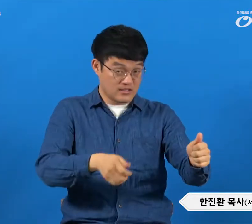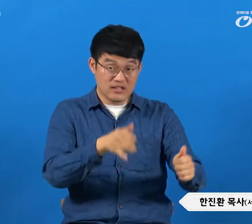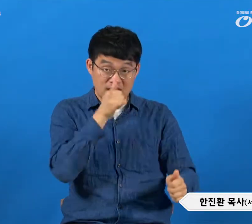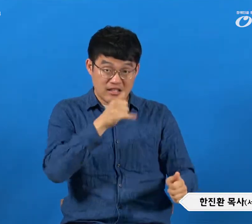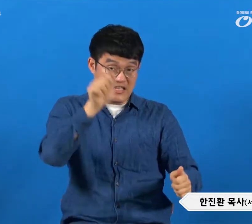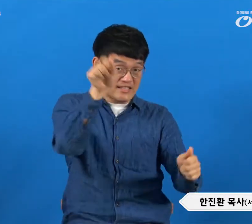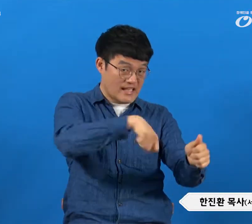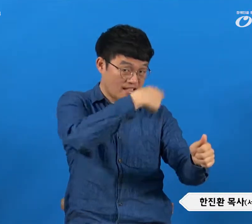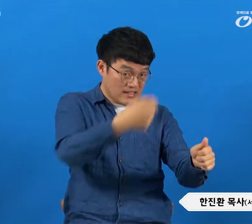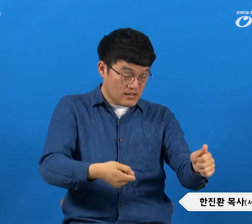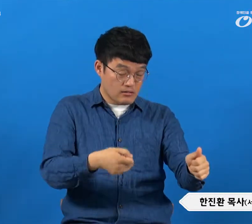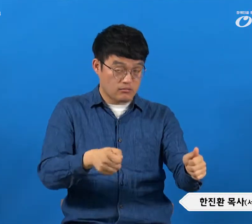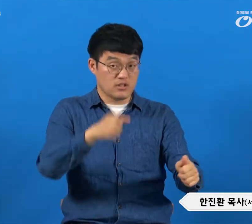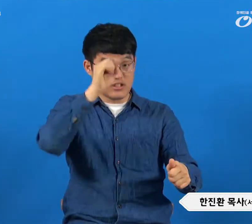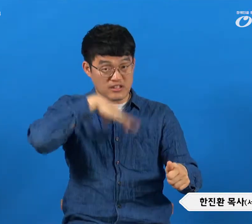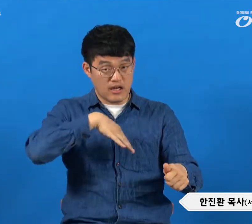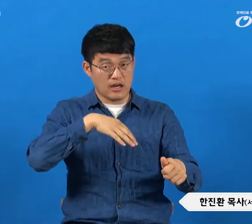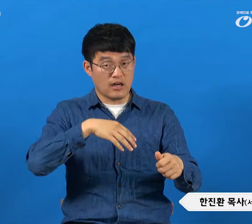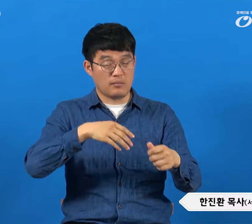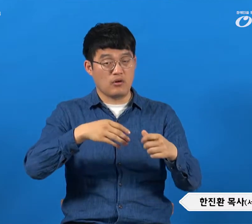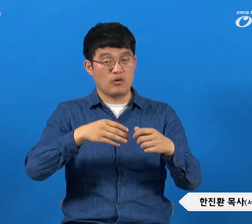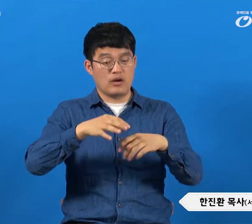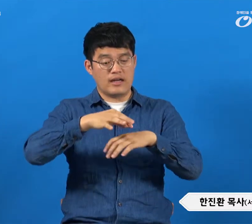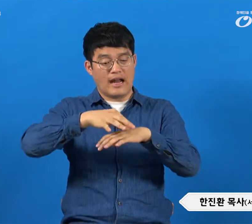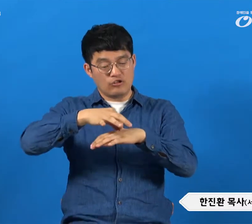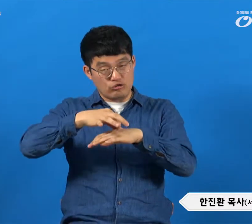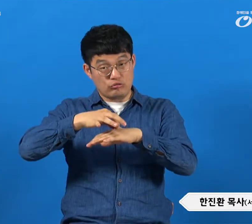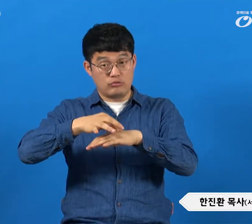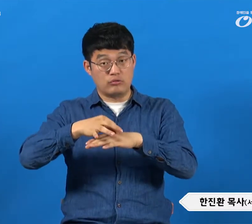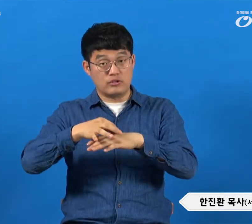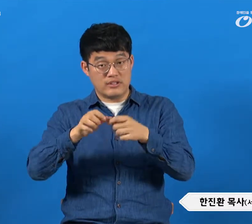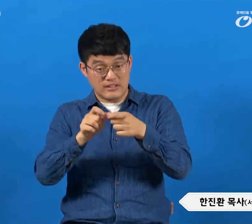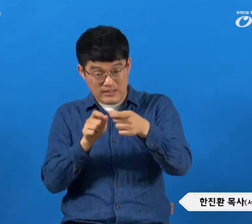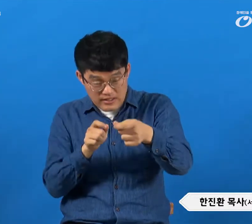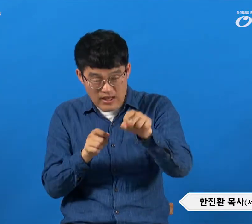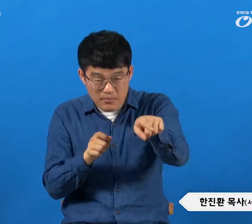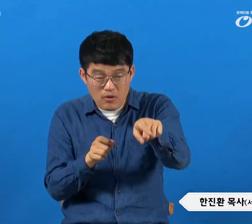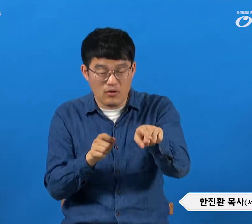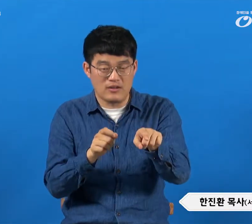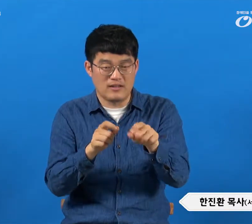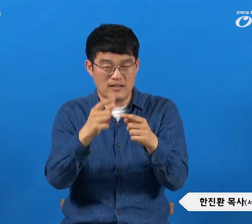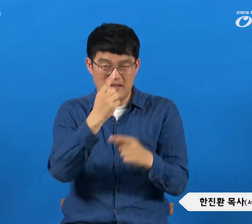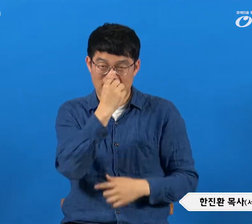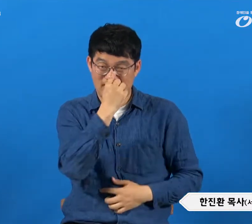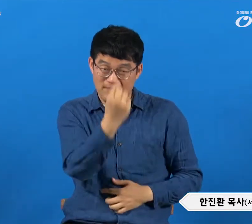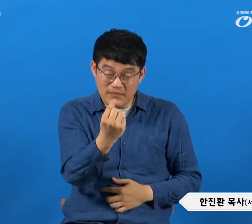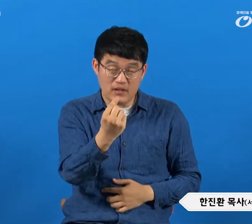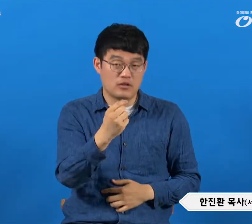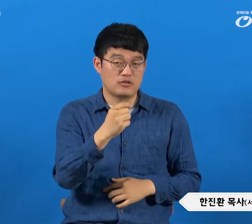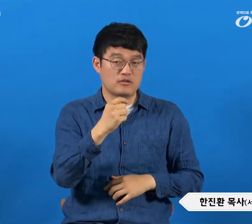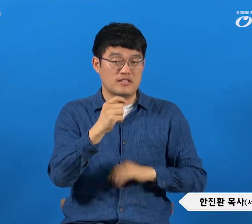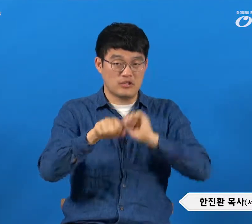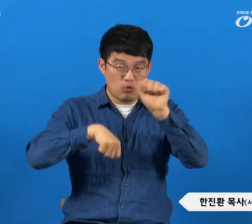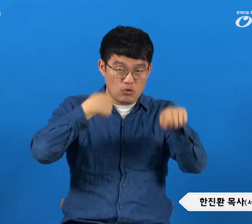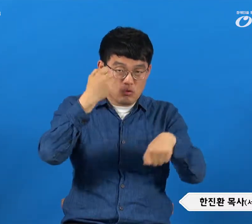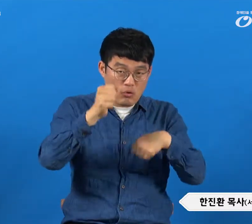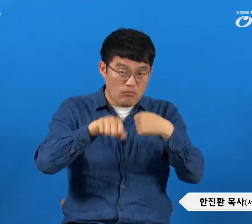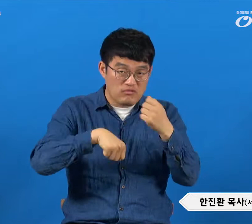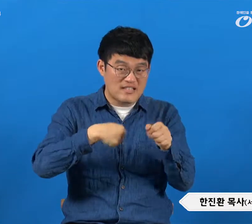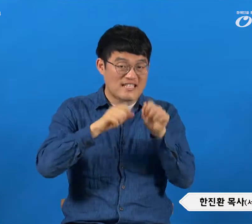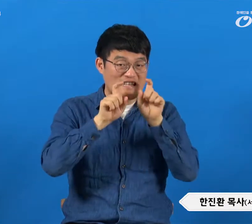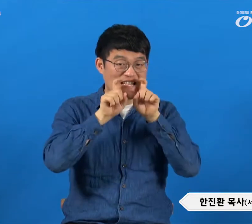아니고 가죽줄 끝에 날카로운 짐승의 이 이빨 조각, 뼈 조각 같은